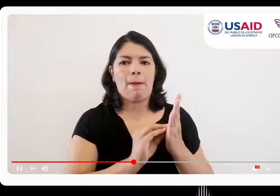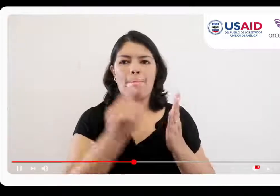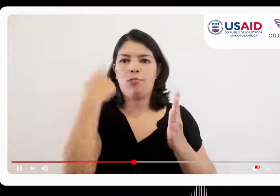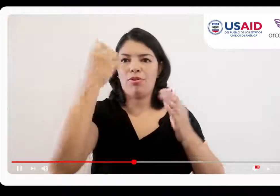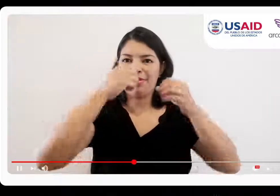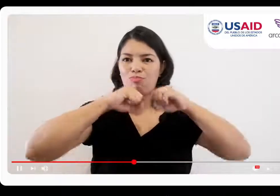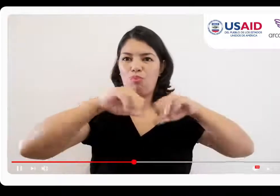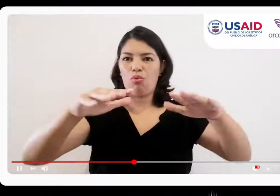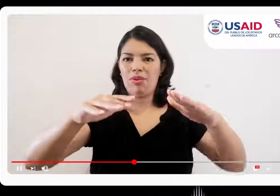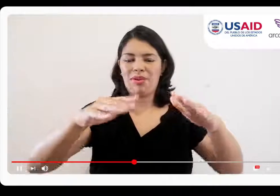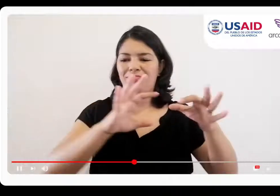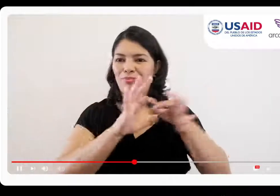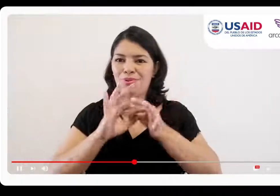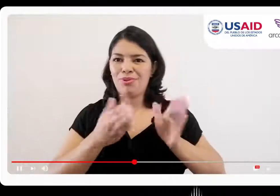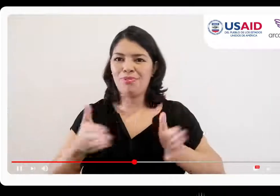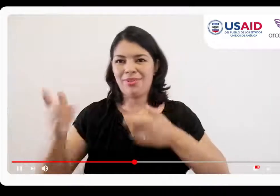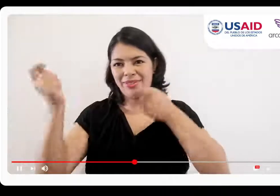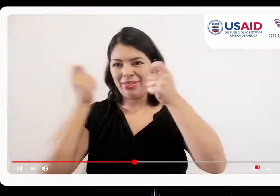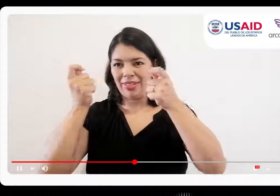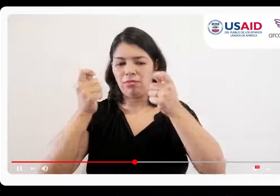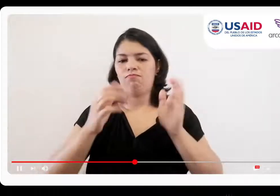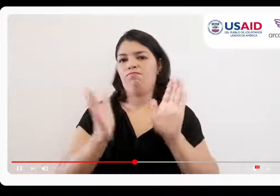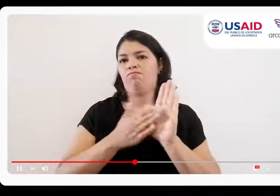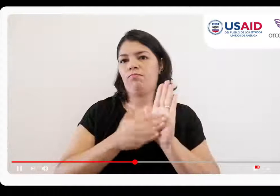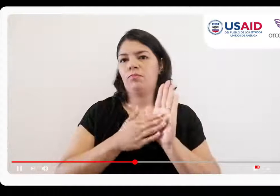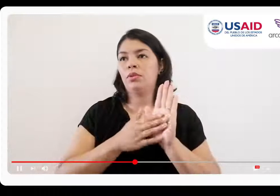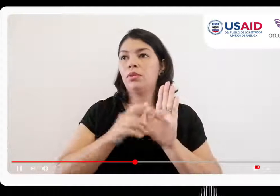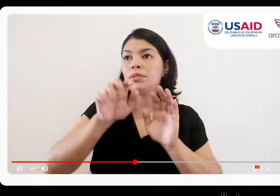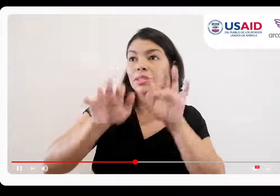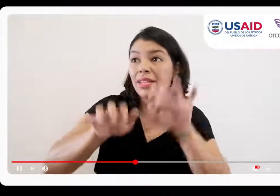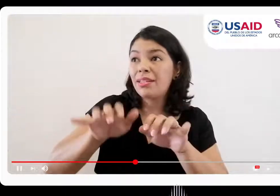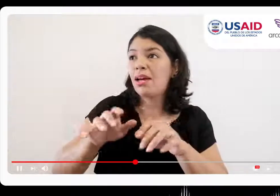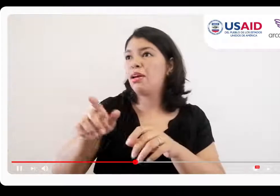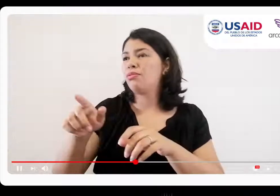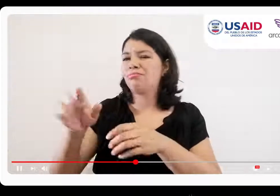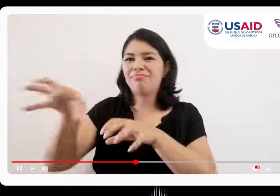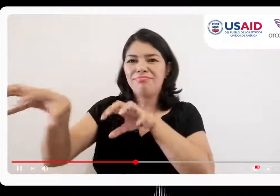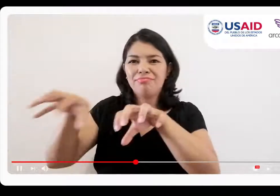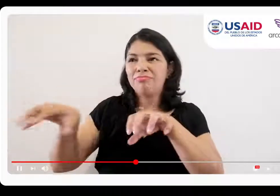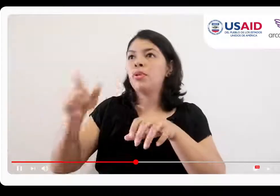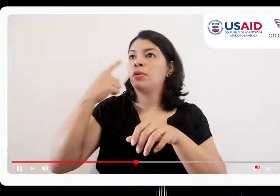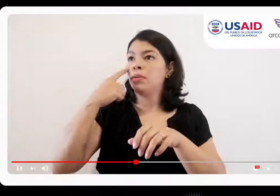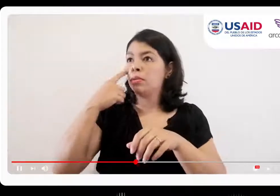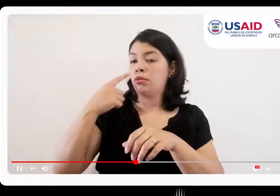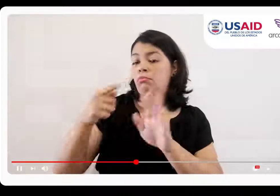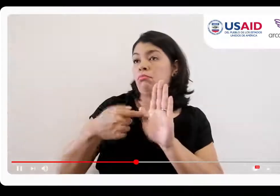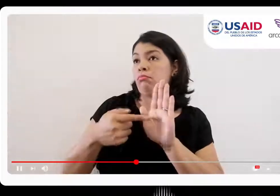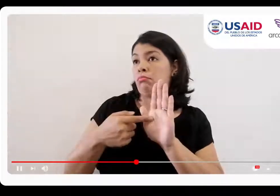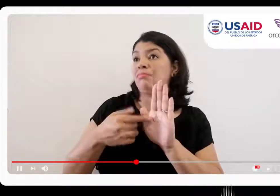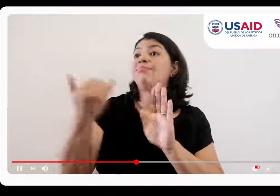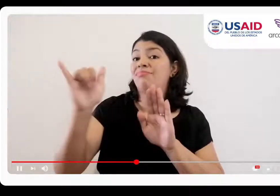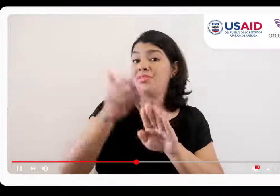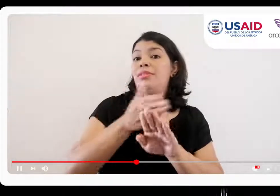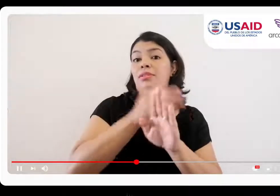Entonces, estarían obligados los secretarios, las dependencias, a cumplir unas acciones ya diseñadas según la